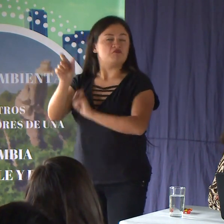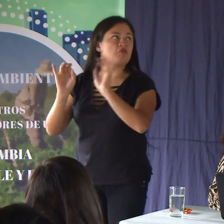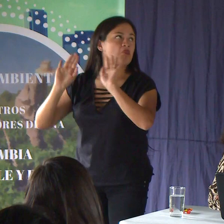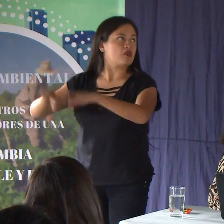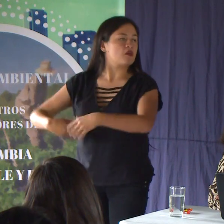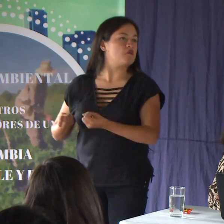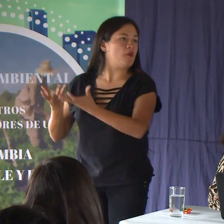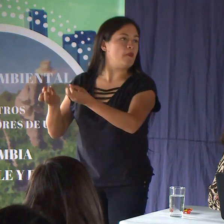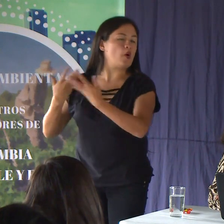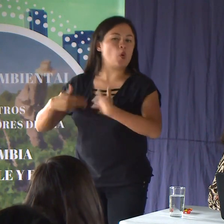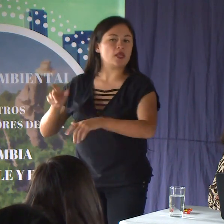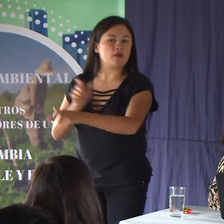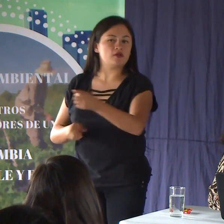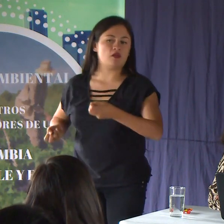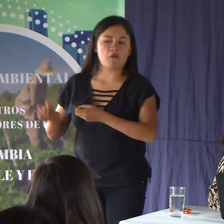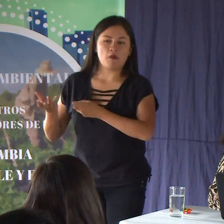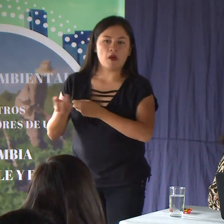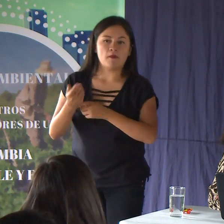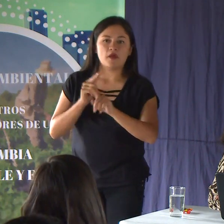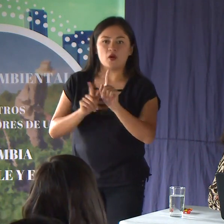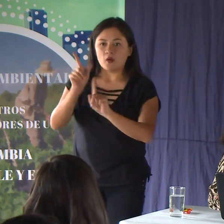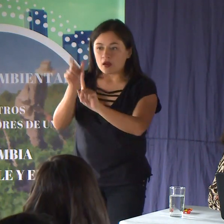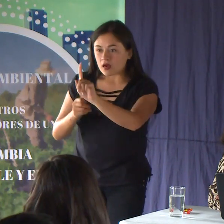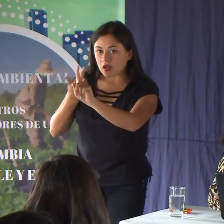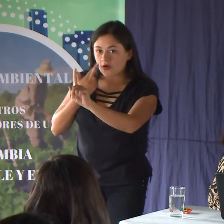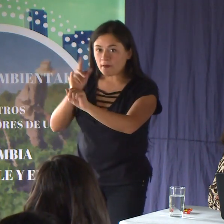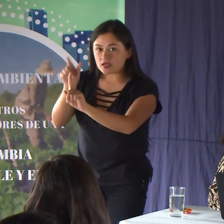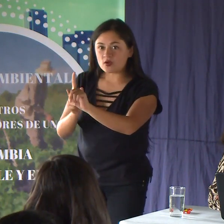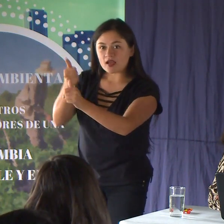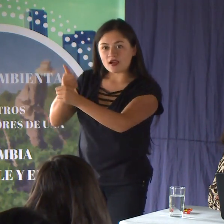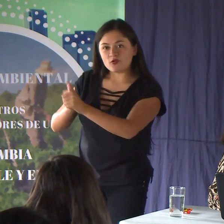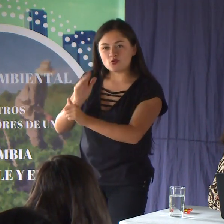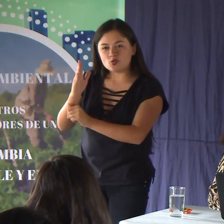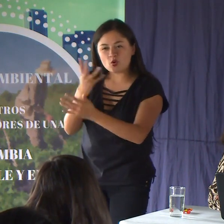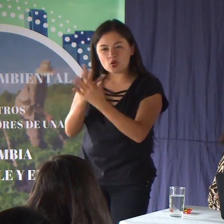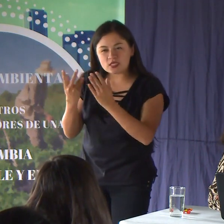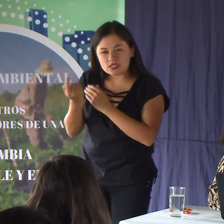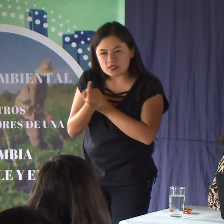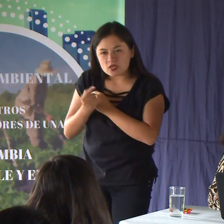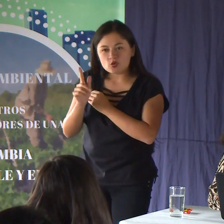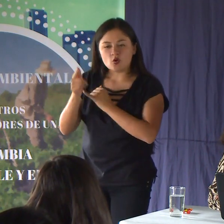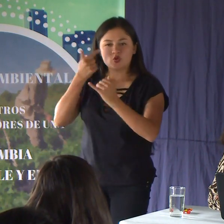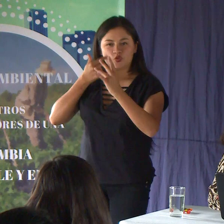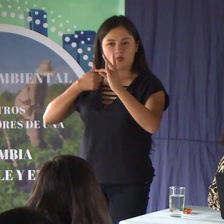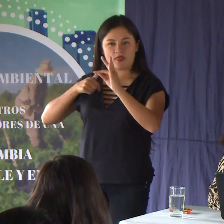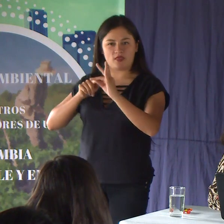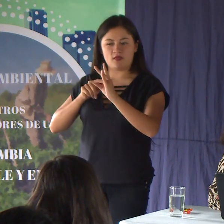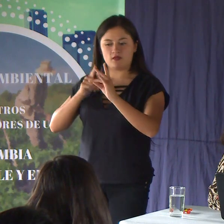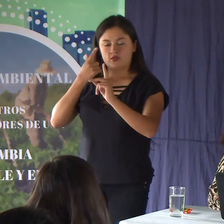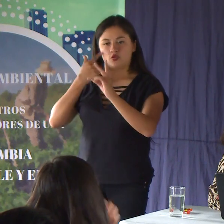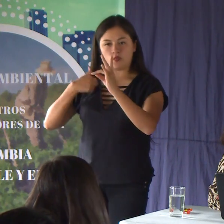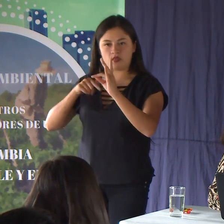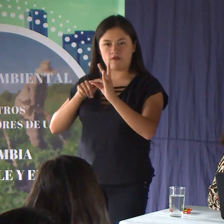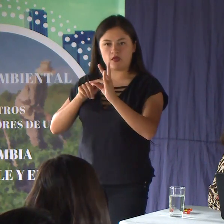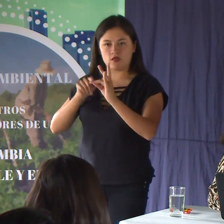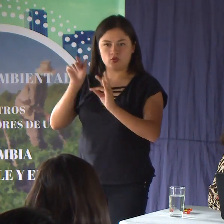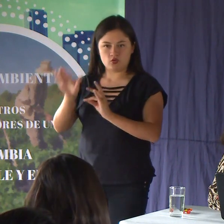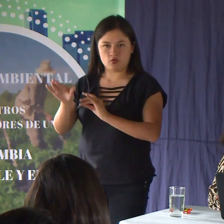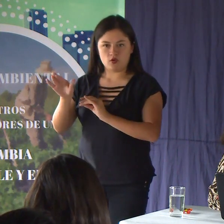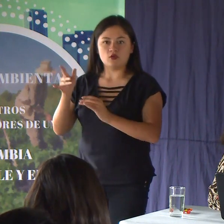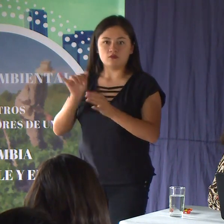de aquella condición de subjetividad, que es una reflexión importante que he venido trabajando en algunas de